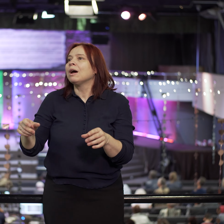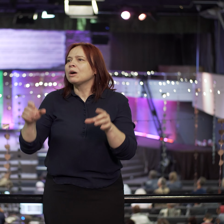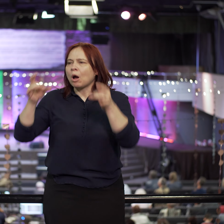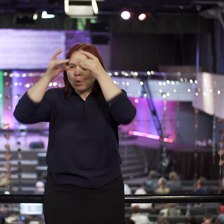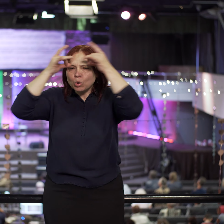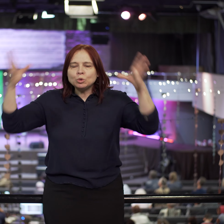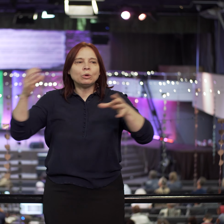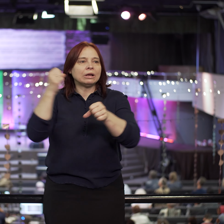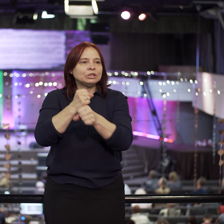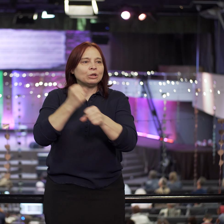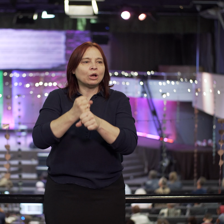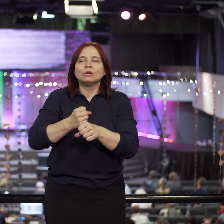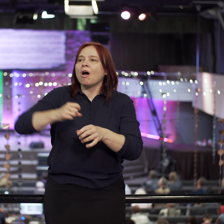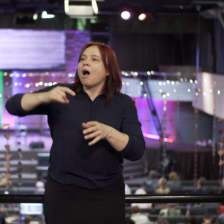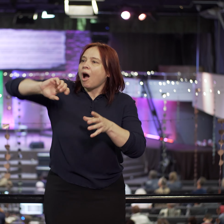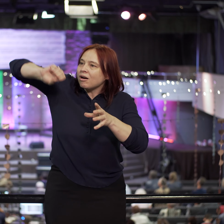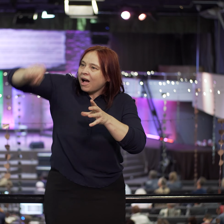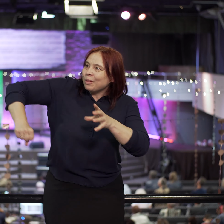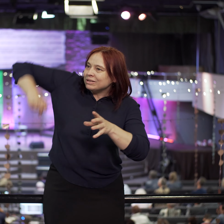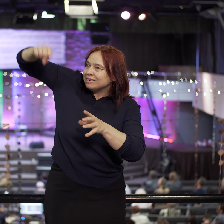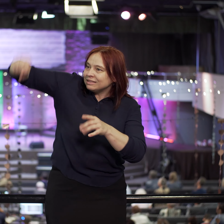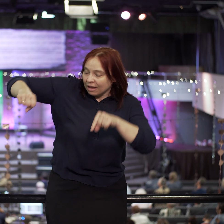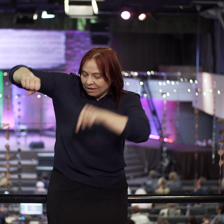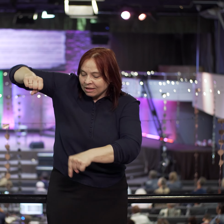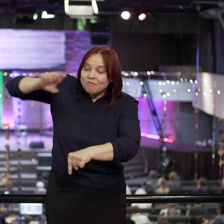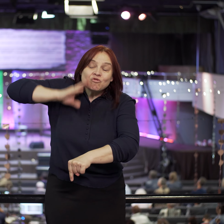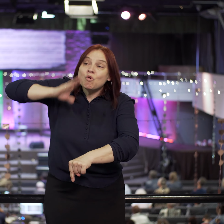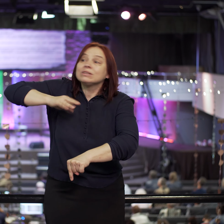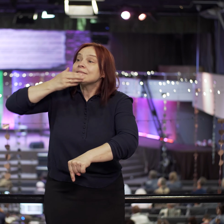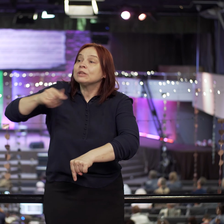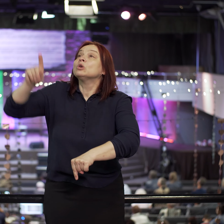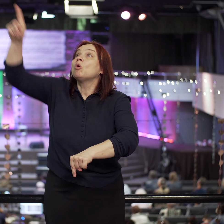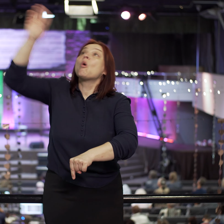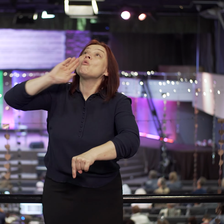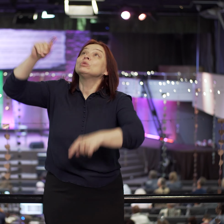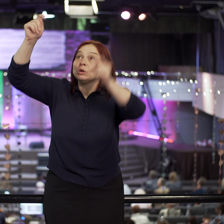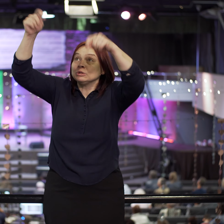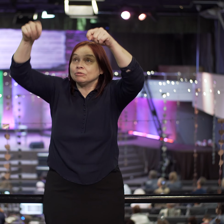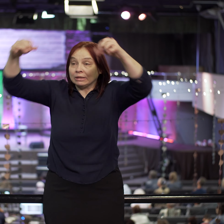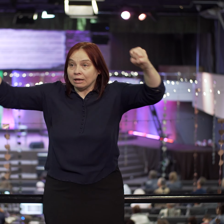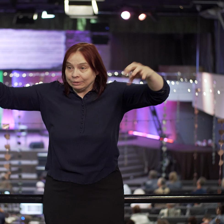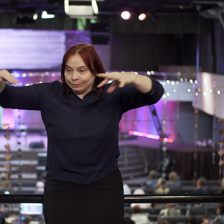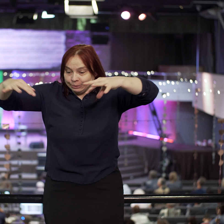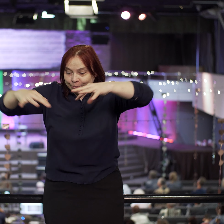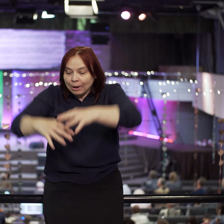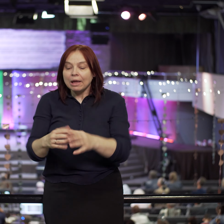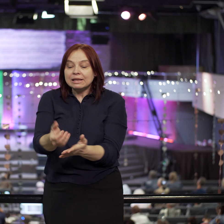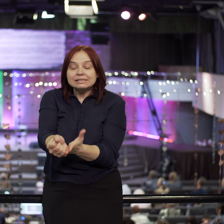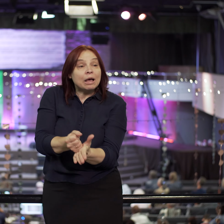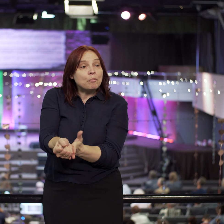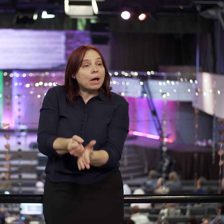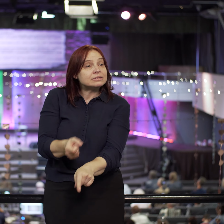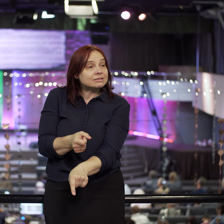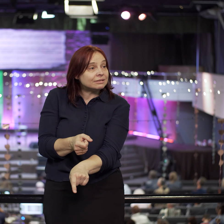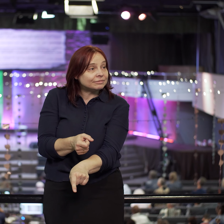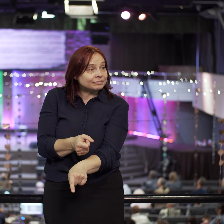такие колодцы, в них нет воды. Это водосборник, туда стекает вода.